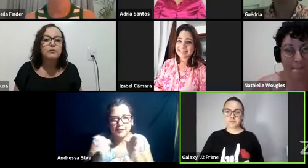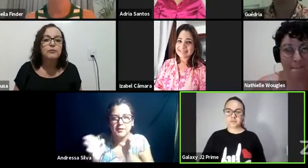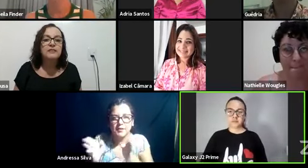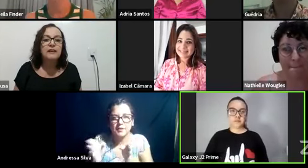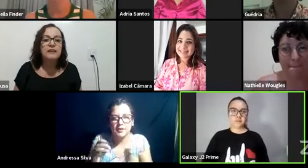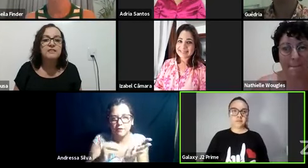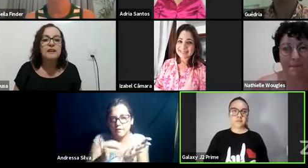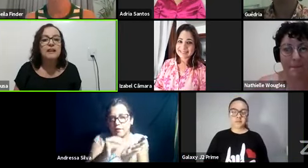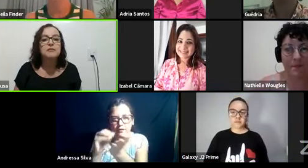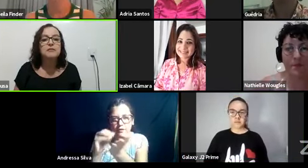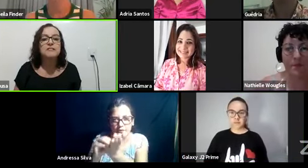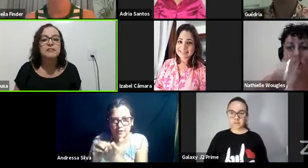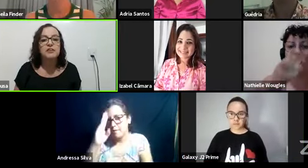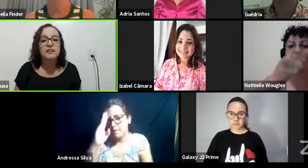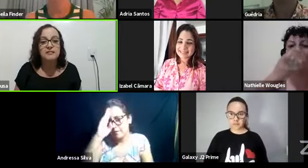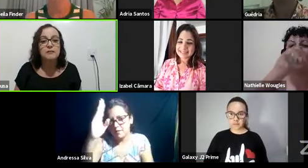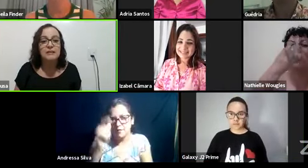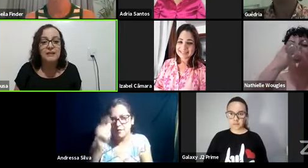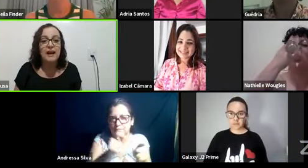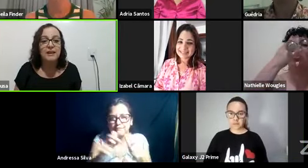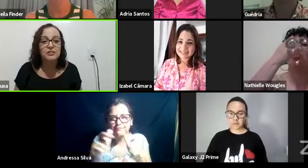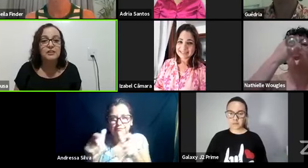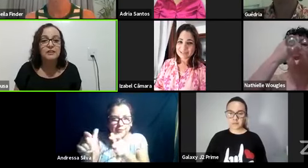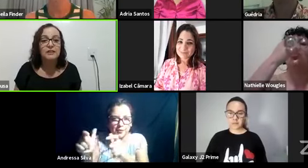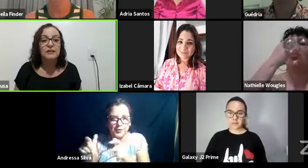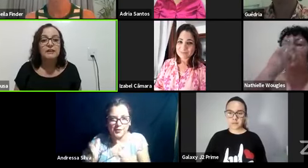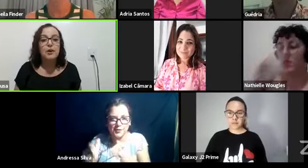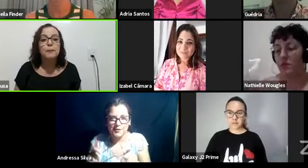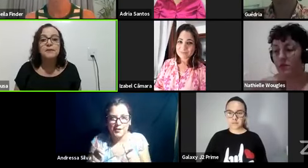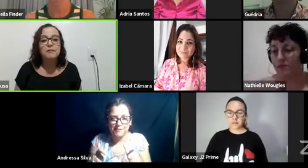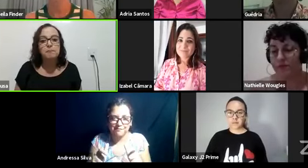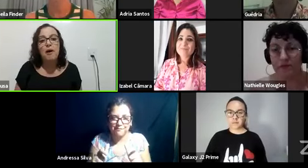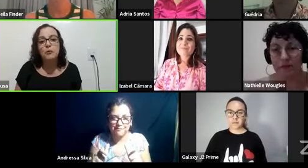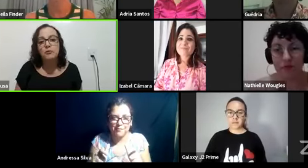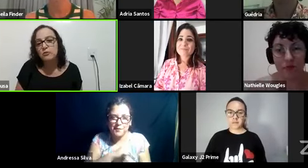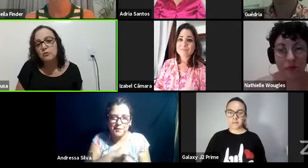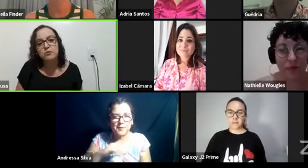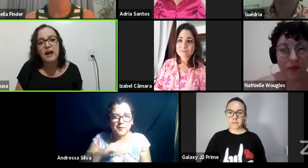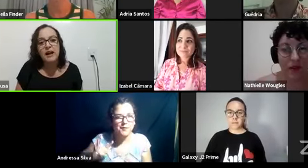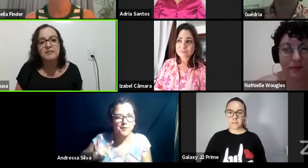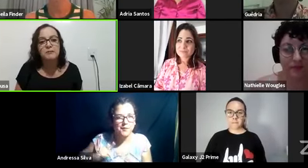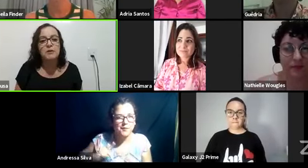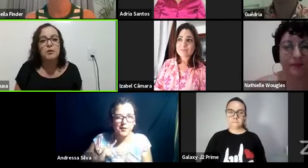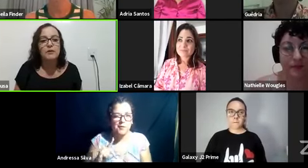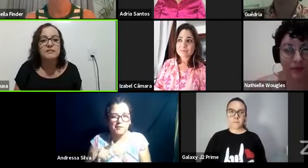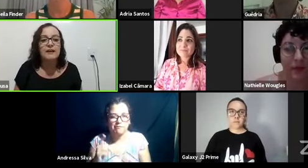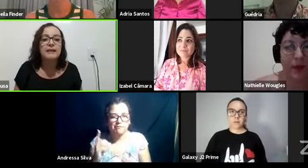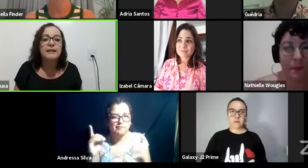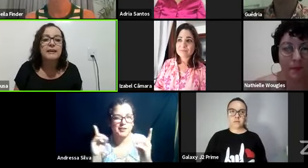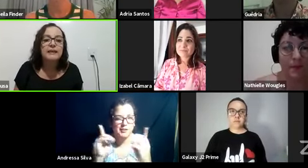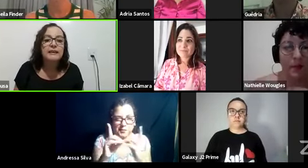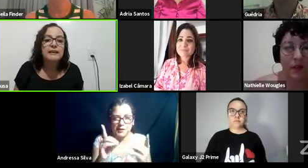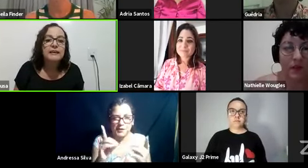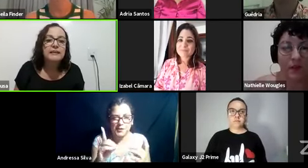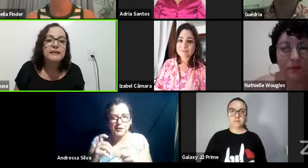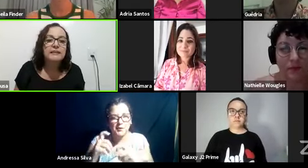a pessoa com deficiência, ela precisa de acessibilidade, é o principal em todos os lugares para nós,